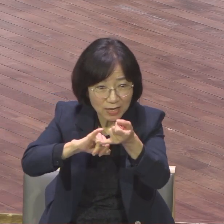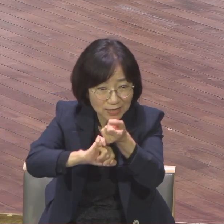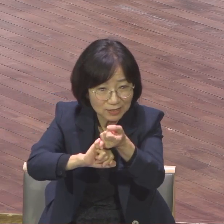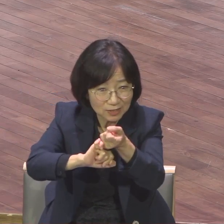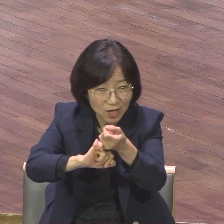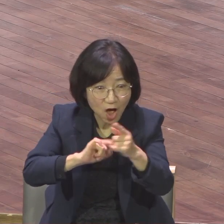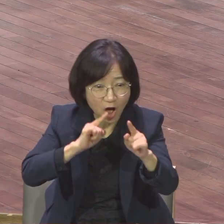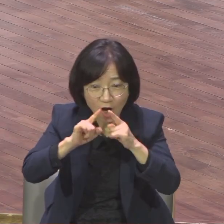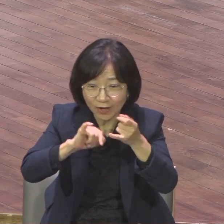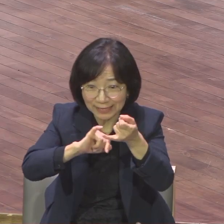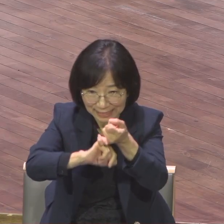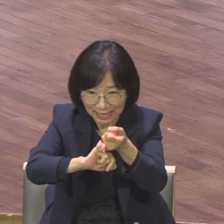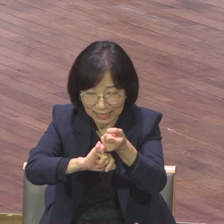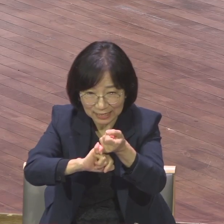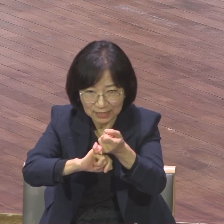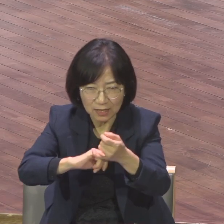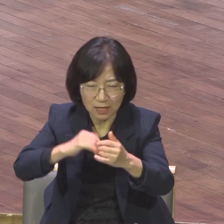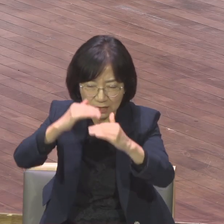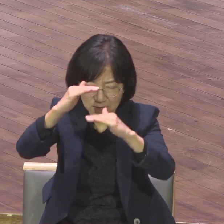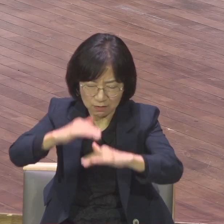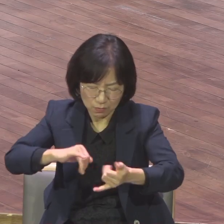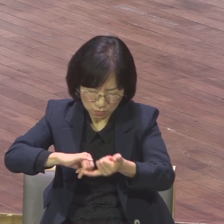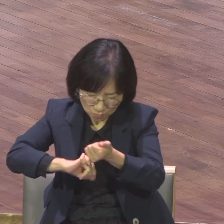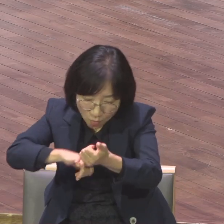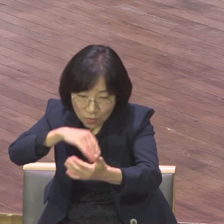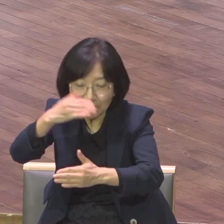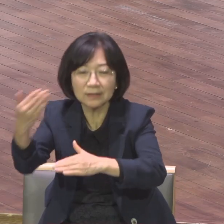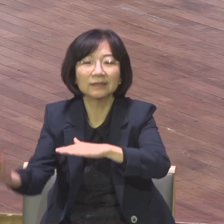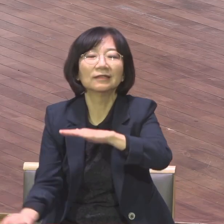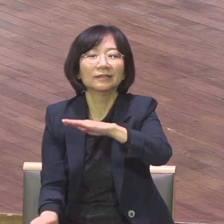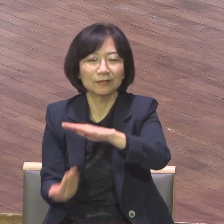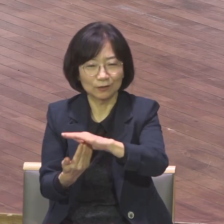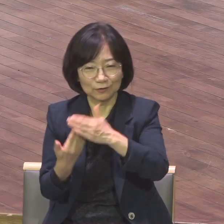돼요. 이런 말이 있습니다.